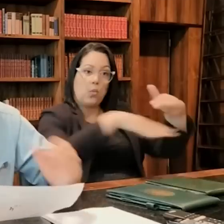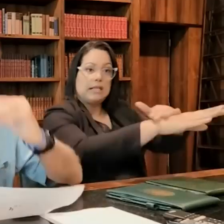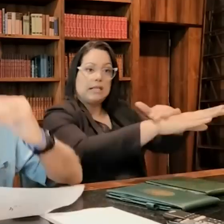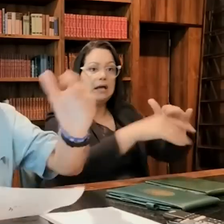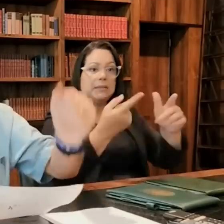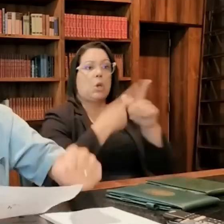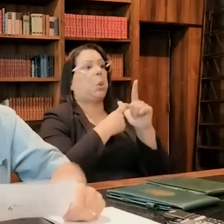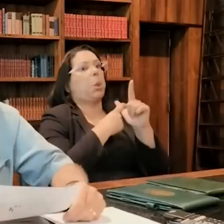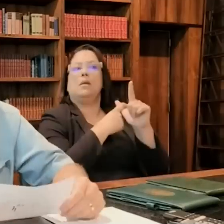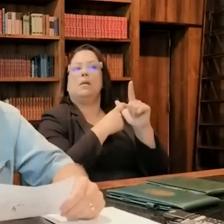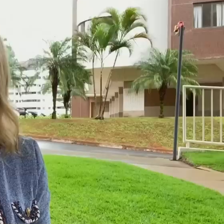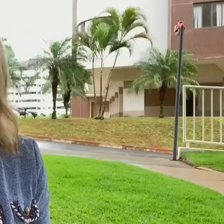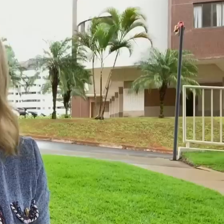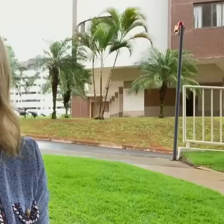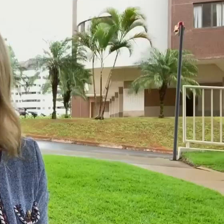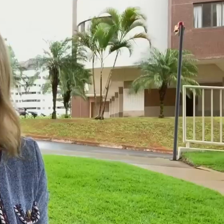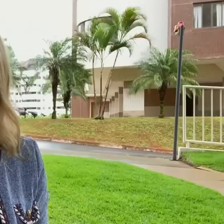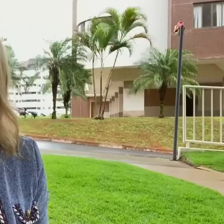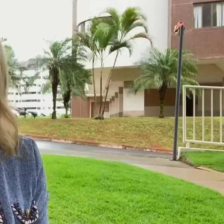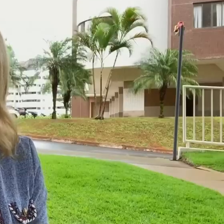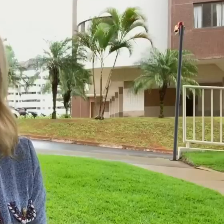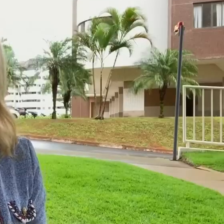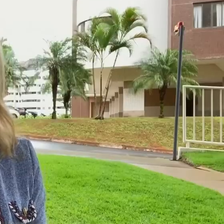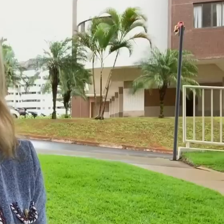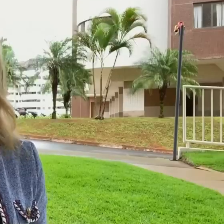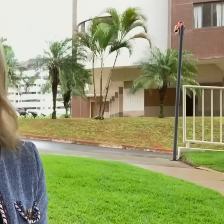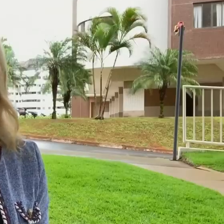de janeiro de 2023. De Brasília, Catiúcia Sotomayor.